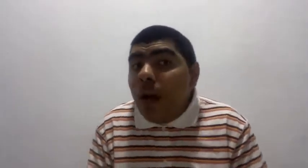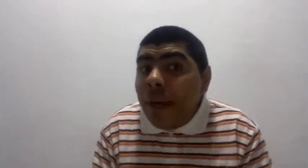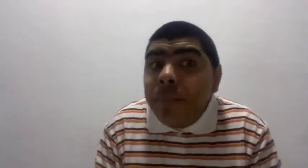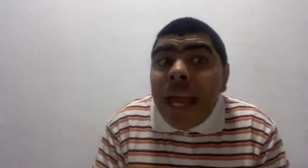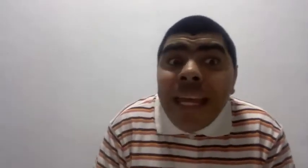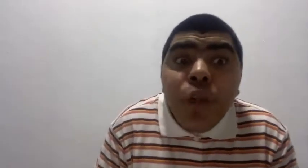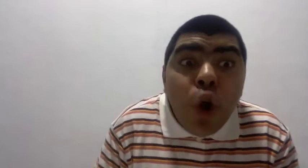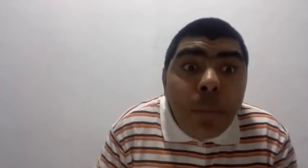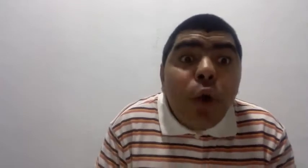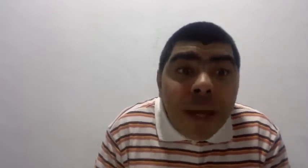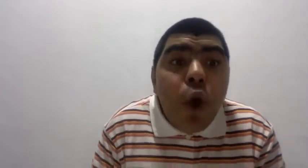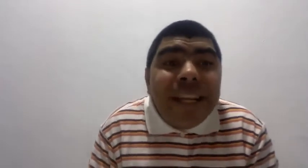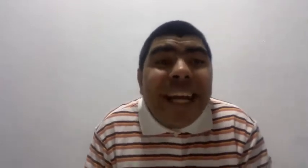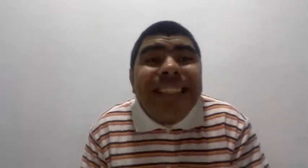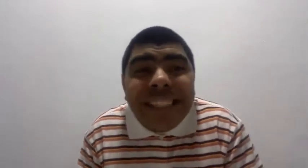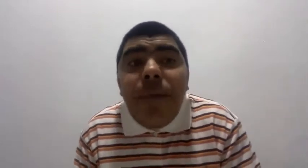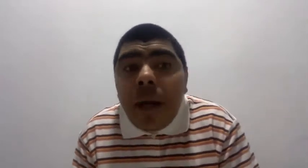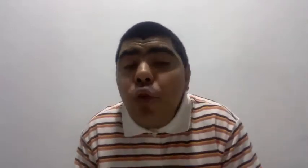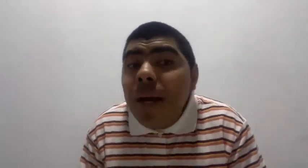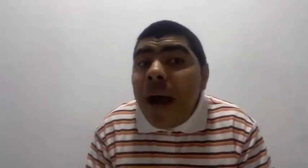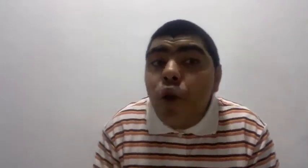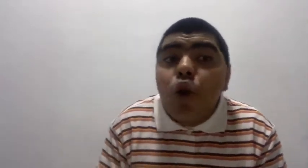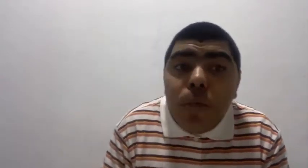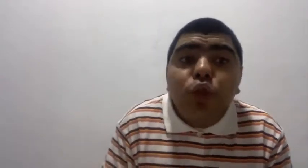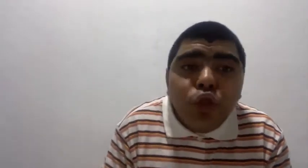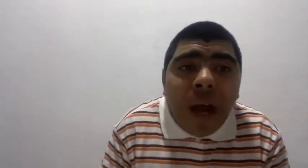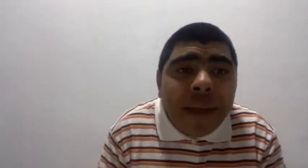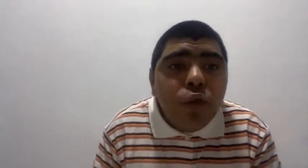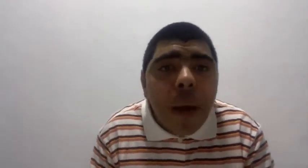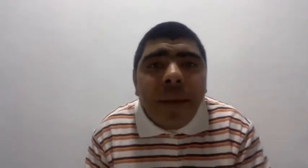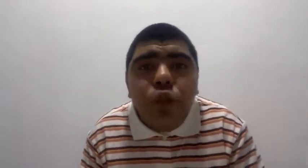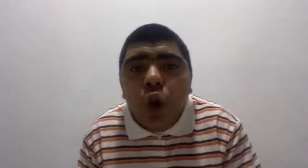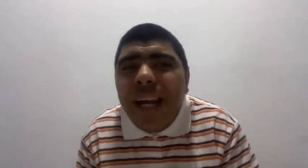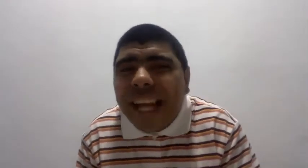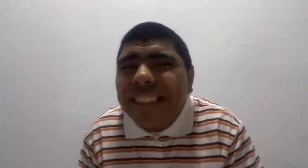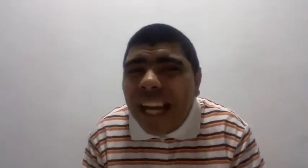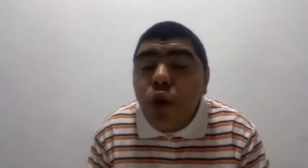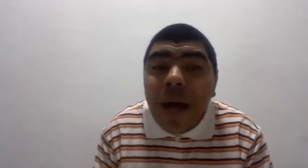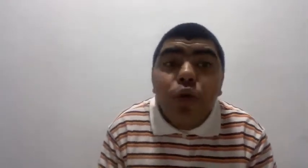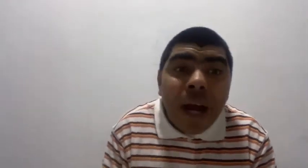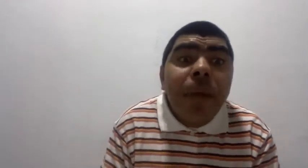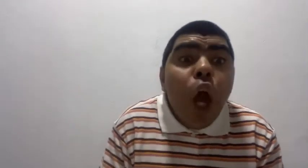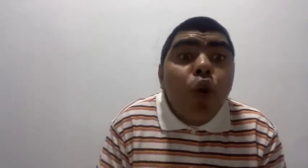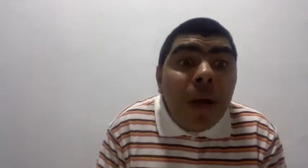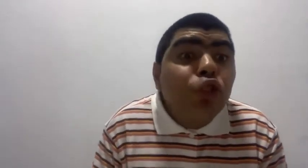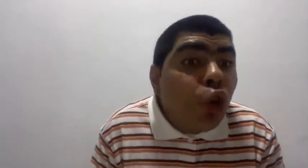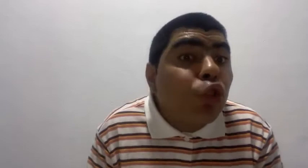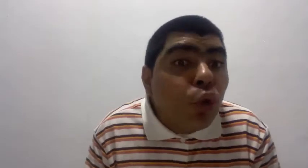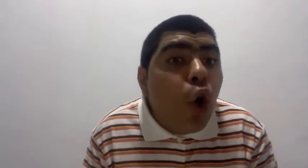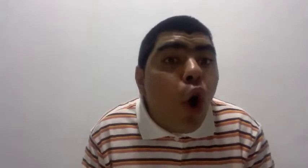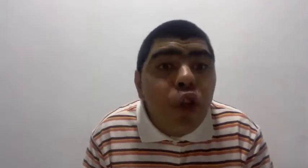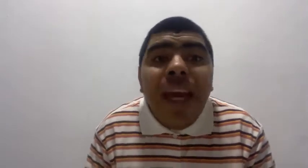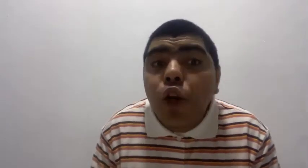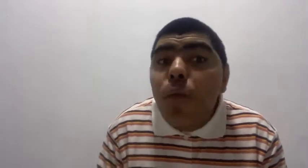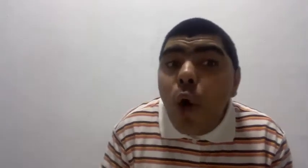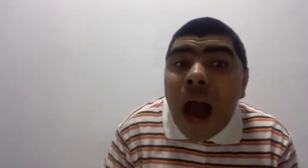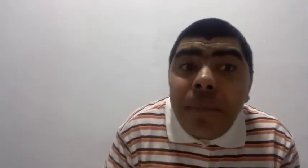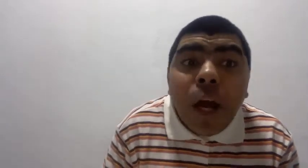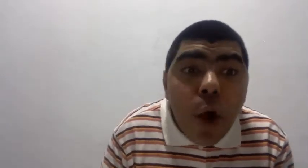ven. Y no podemos alcanzar madurez. Hermano, ¿cómo tú sabes que una persona ha alcanzado madurez? Cuando tú lo oyes, cómo habla, cómo